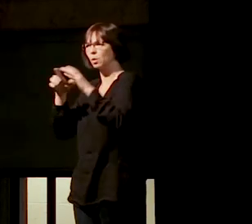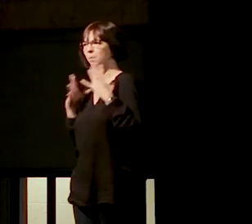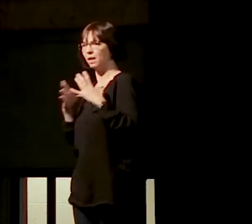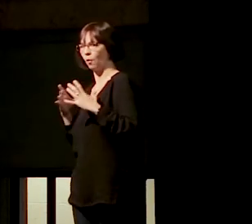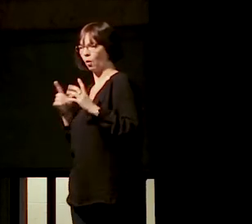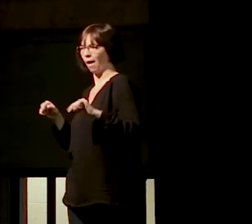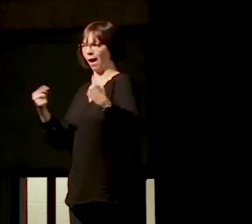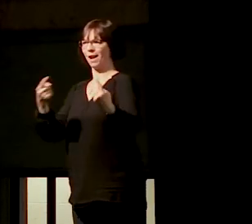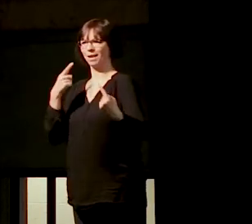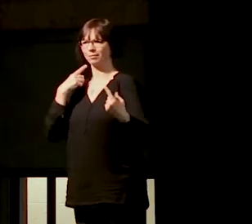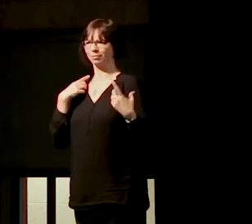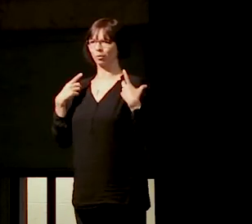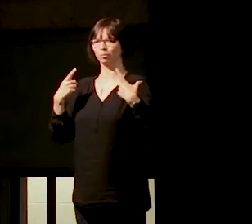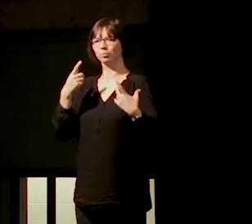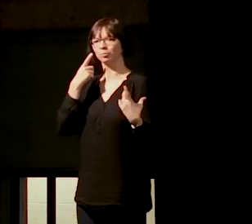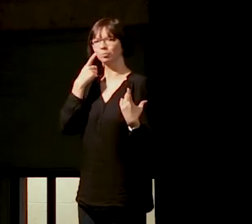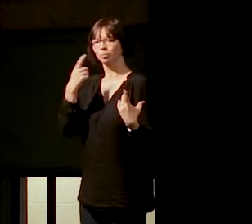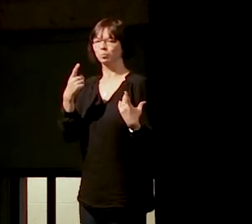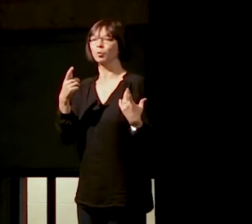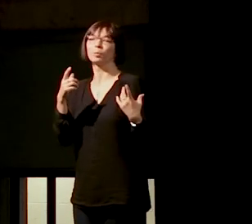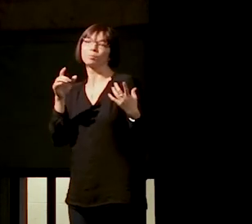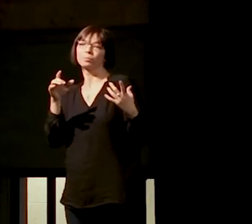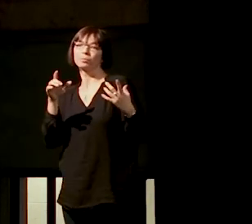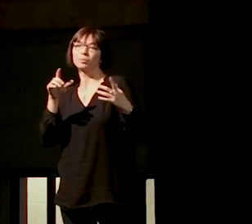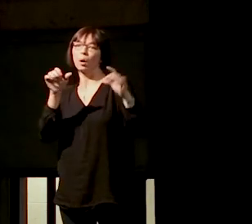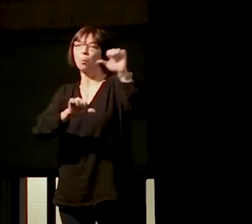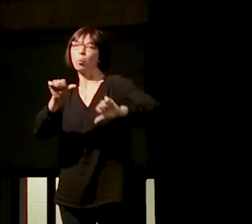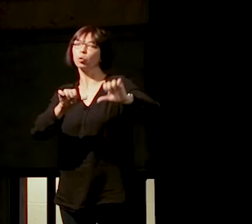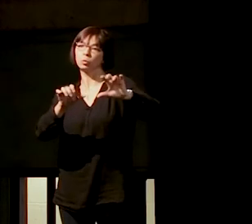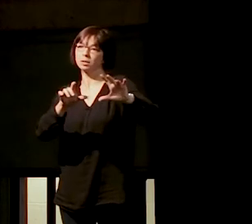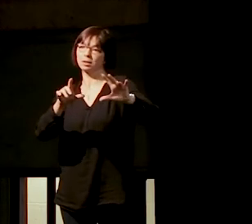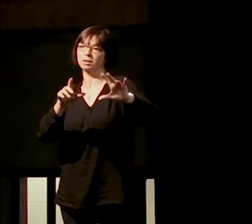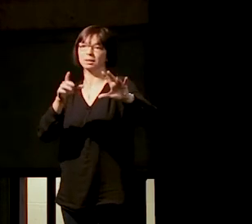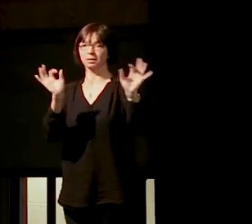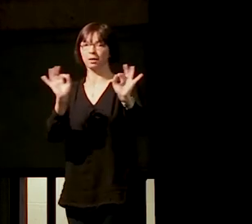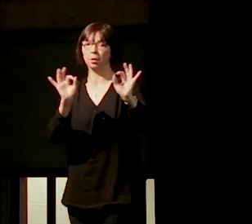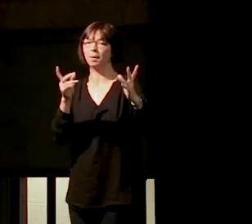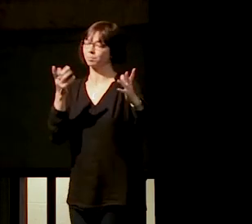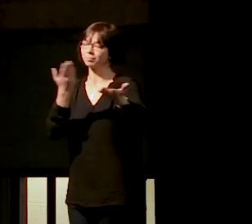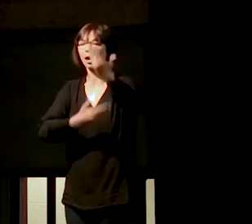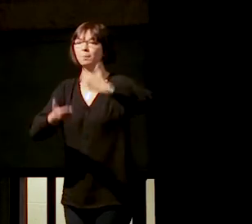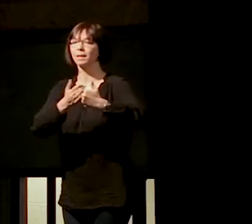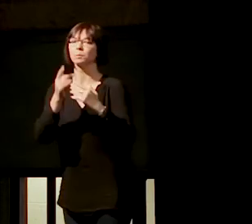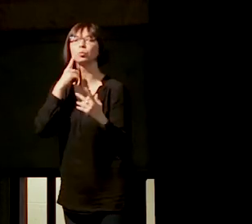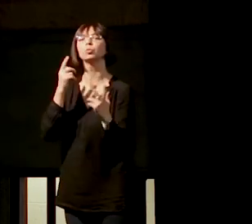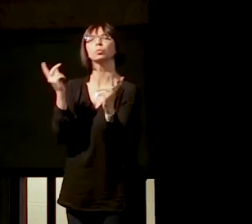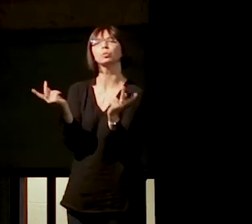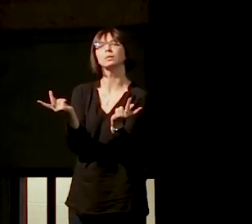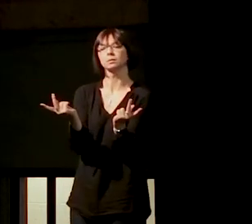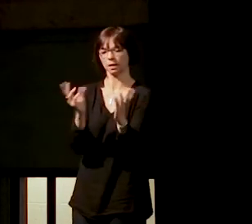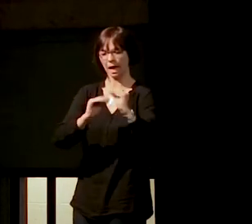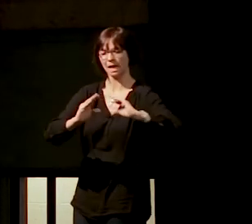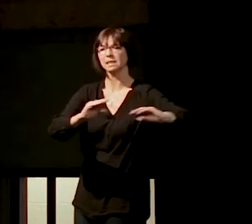un commando binette, parce qu'il n'y a plus de produits phytosanitaires, donc le commando binette pour nettoyer les espaces verts et remettre les cimetières en état